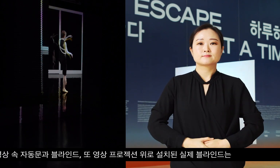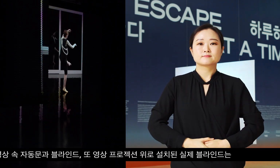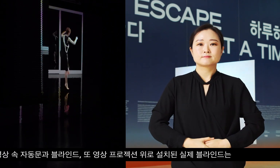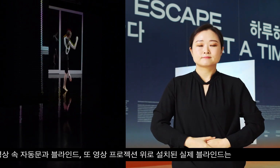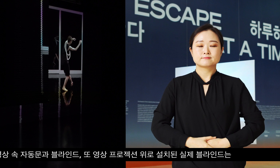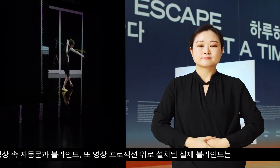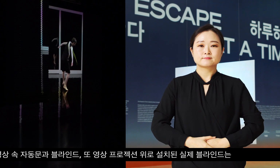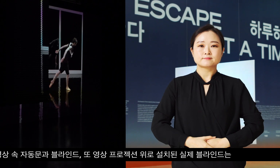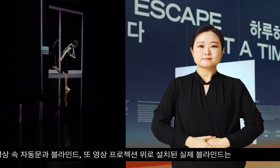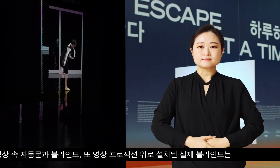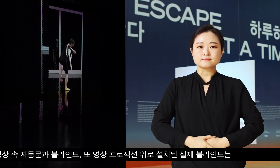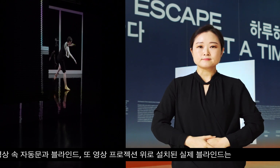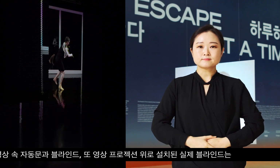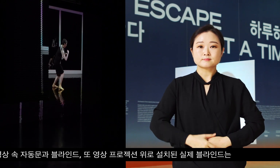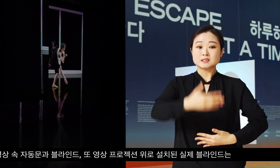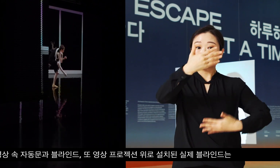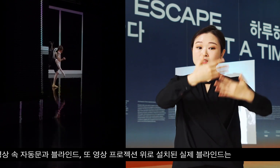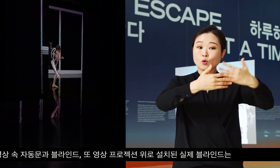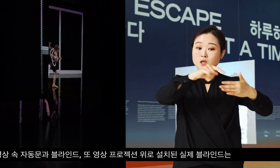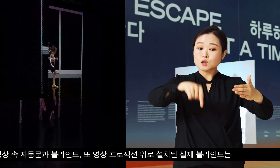한편 영상 속 자동문과 블라인드,